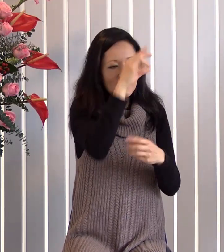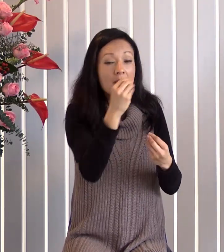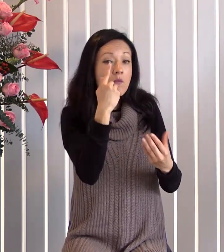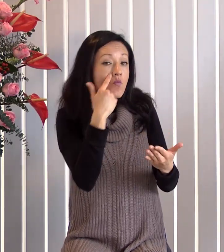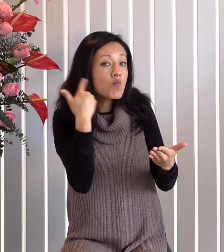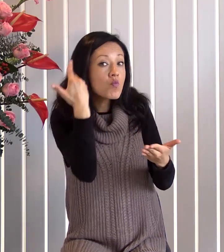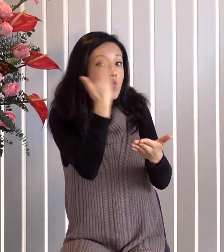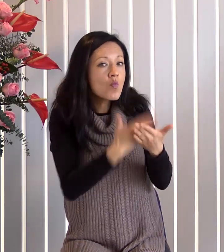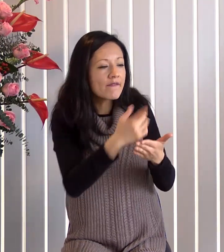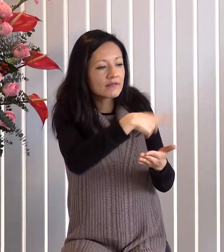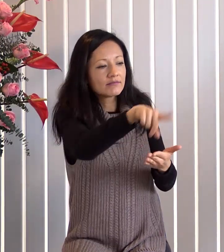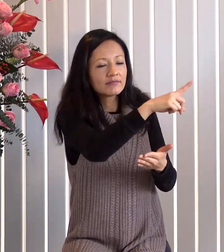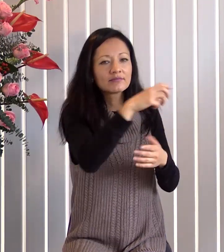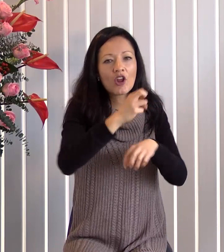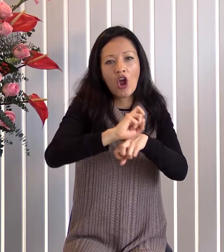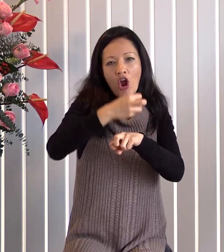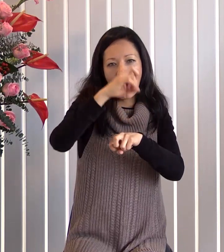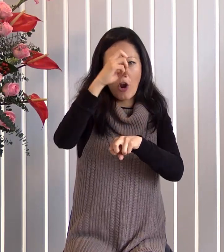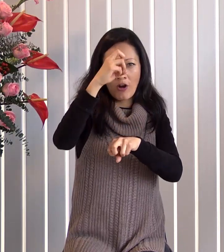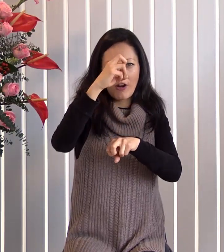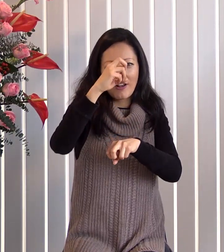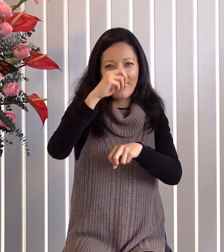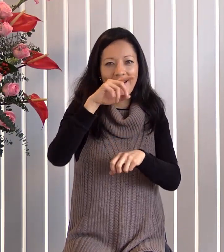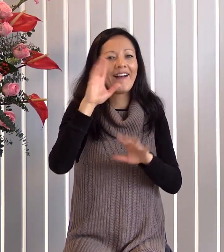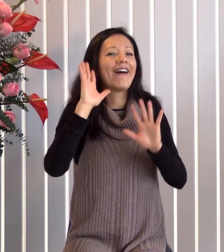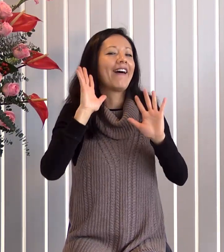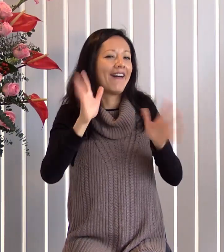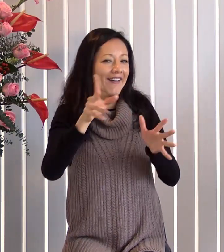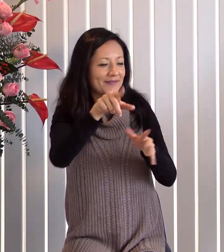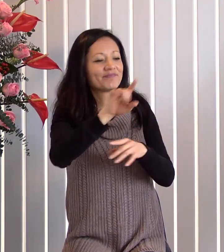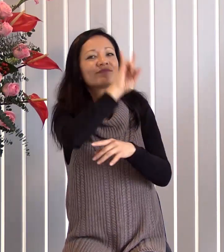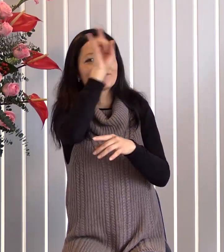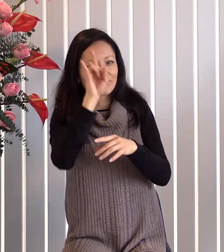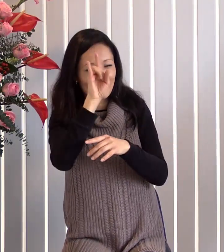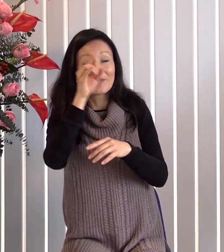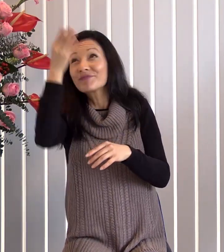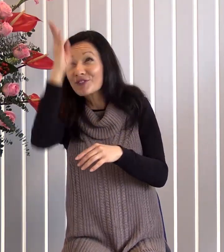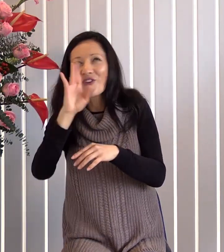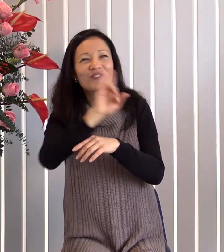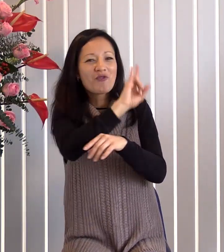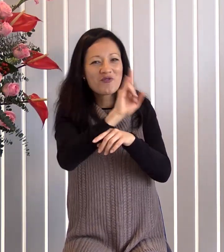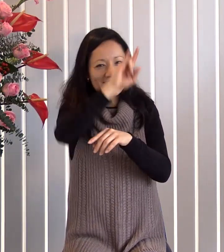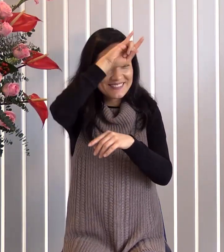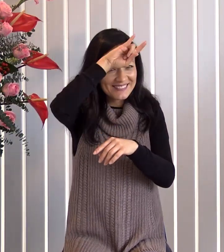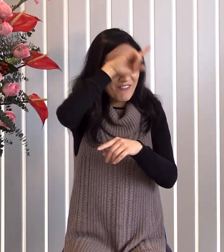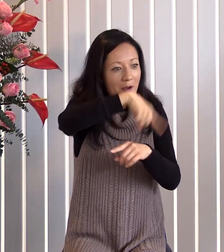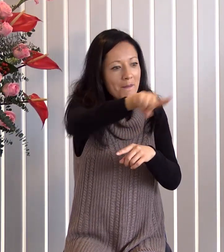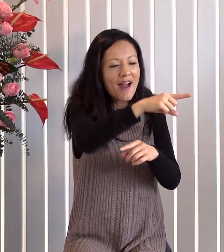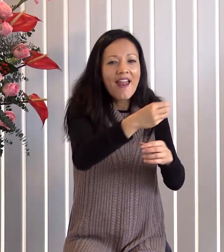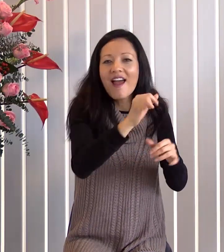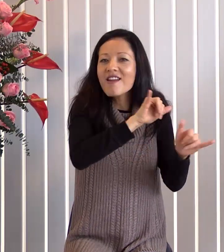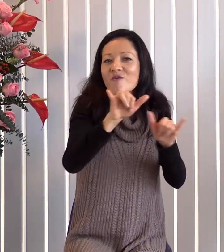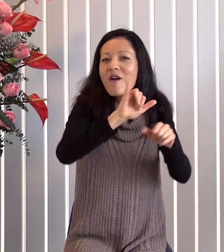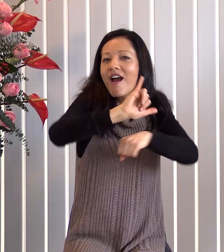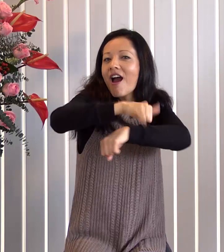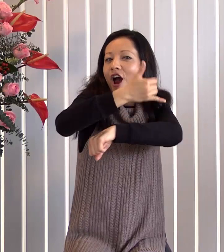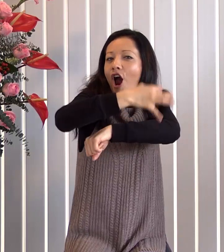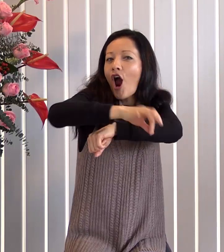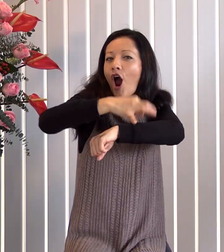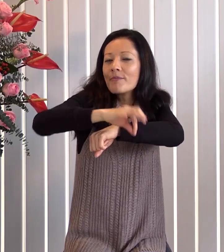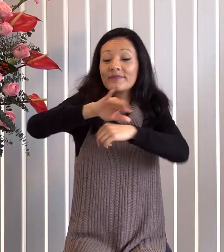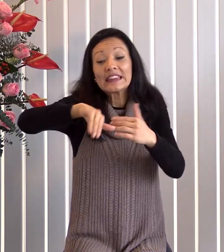oro. Él es instrumento para que nosotros todavía, lo que hizo con Job, todavía muchísimo más,